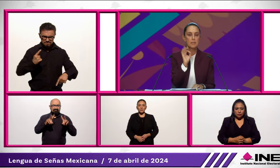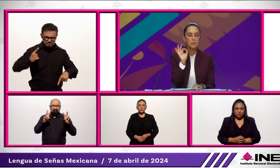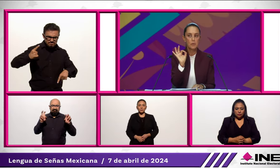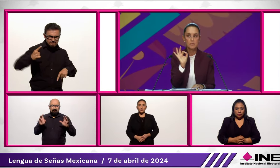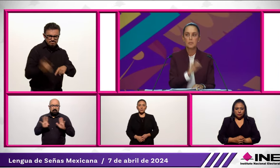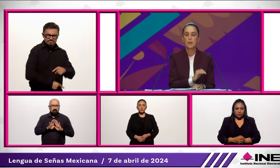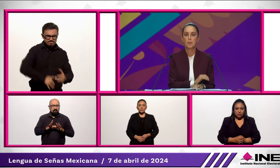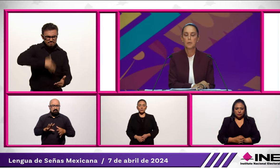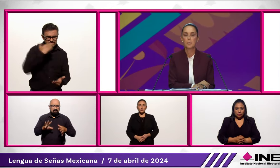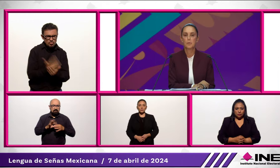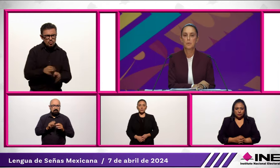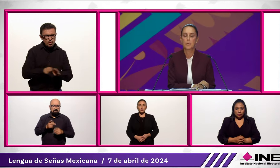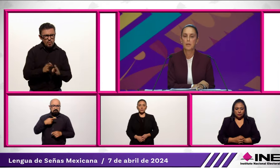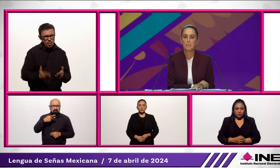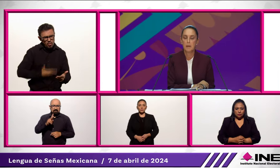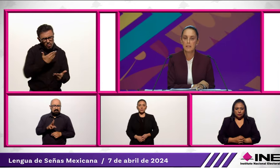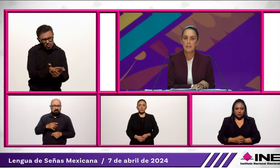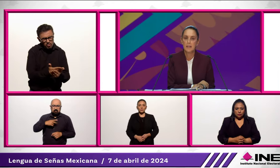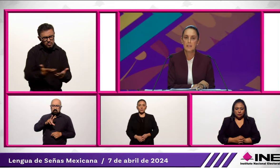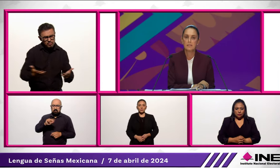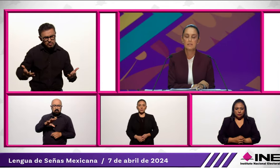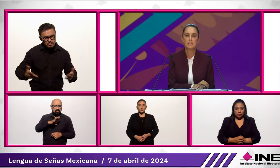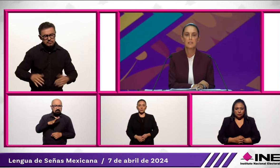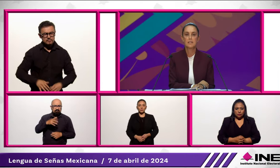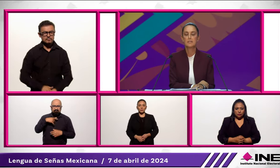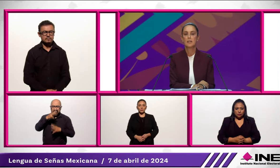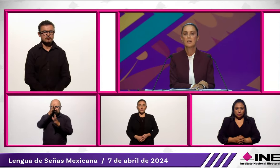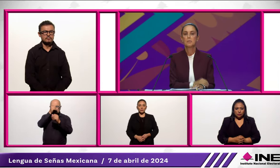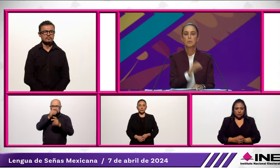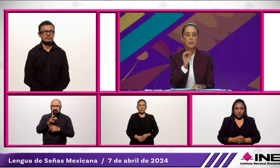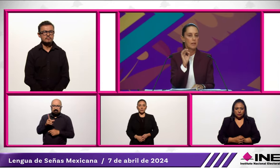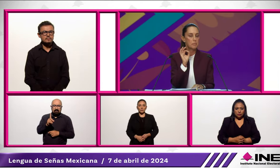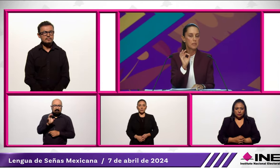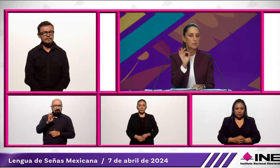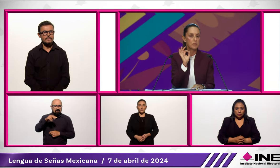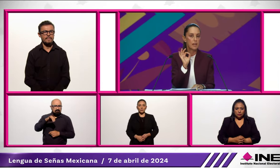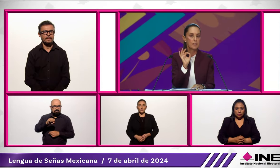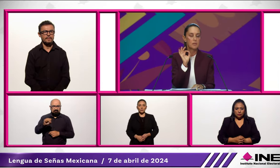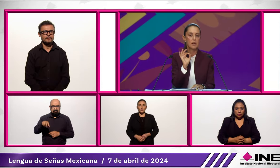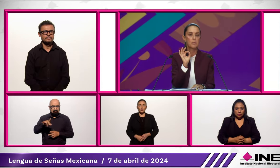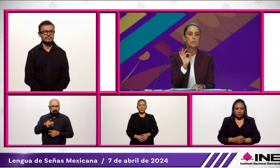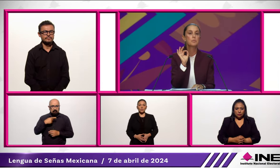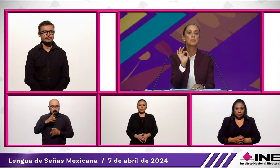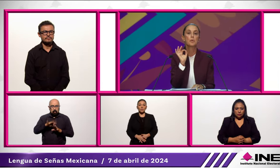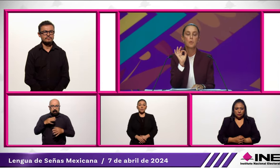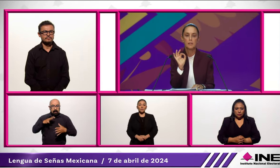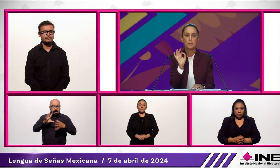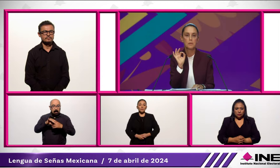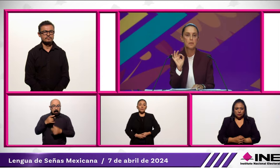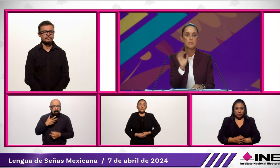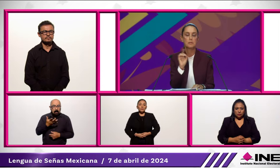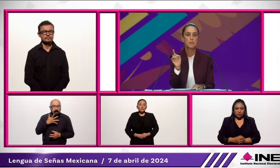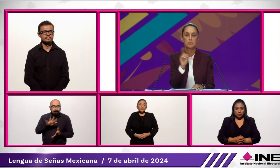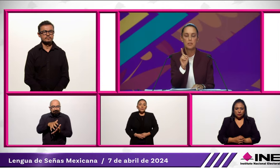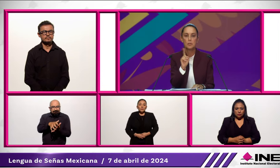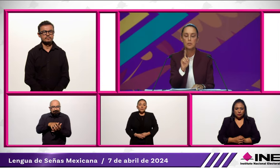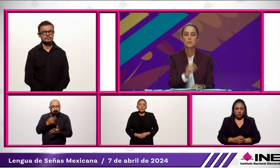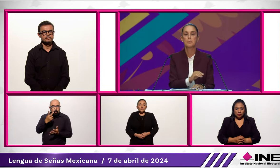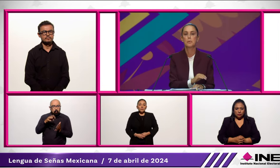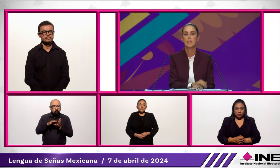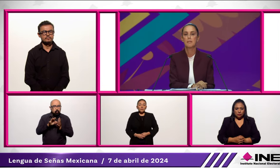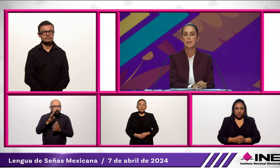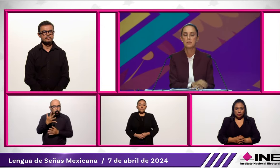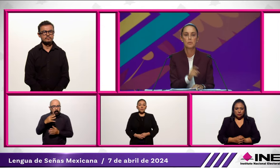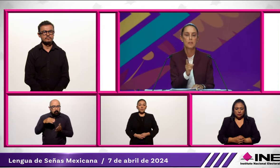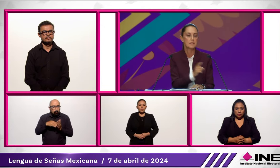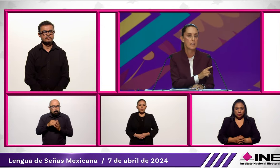Y además no estoy de acuerdo con lo que planteas, Denise, porque repito, se han ahorrado 2.4 billones de pesos. Si no, no